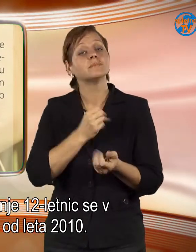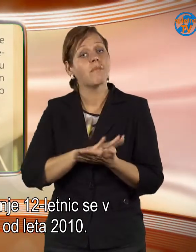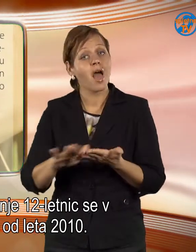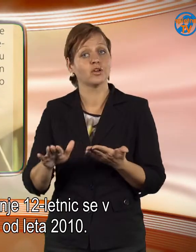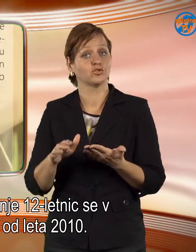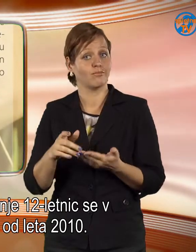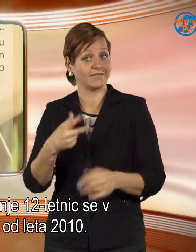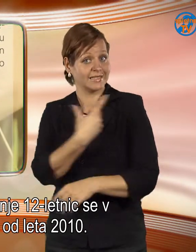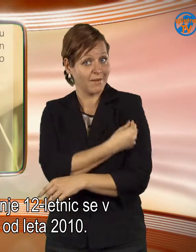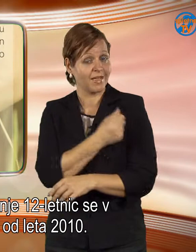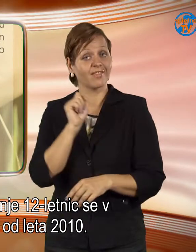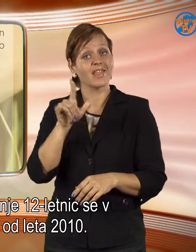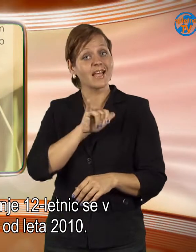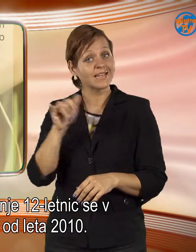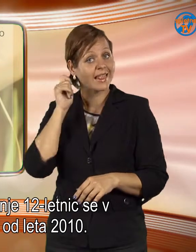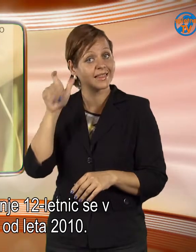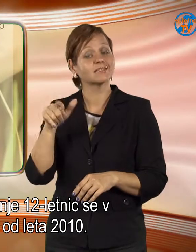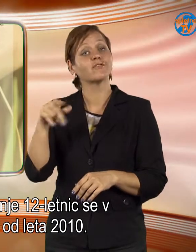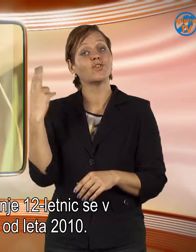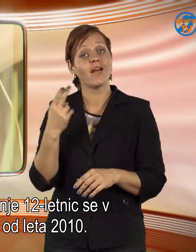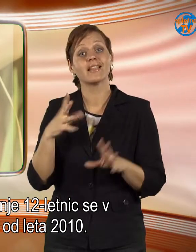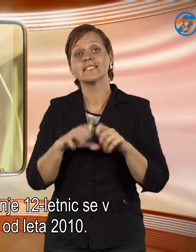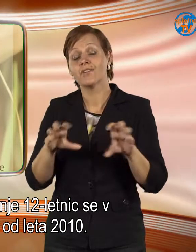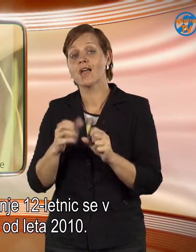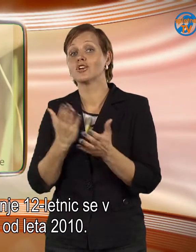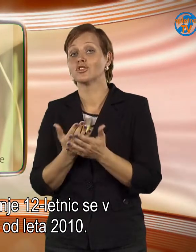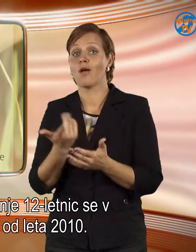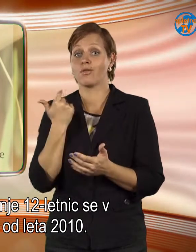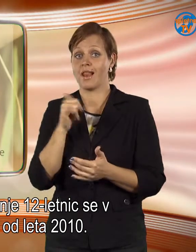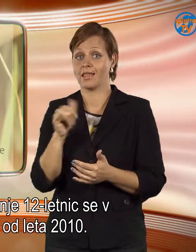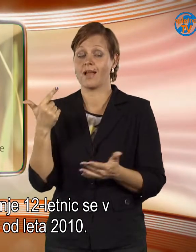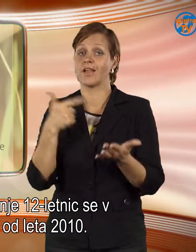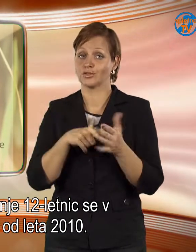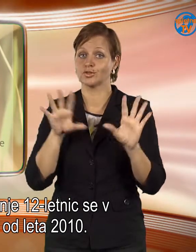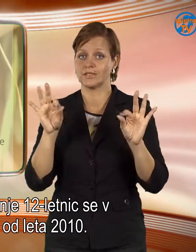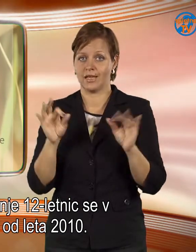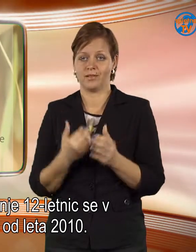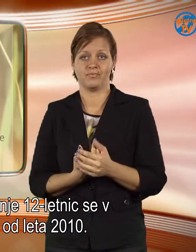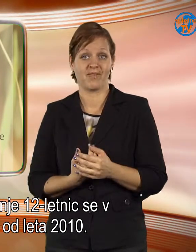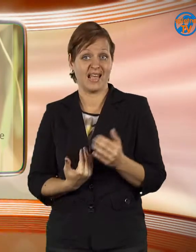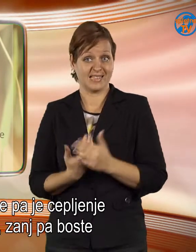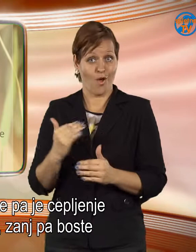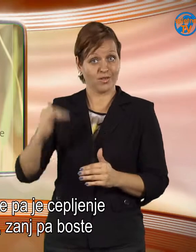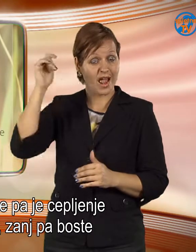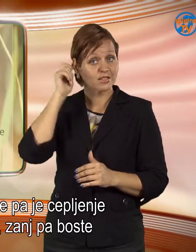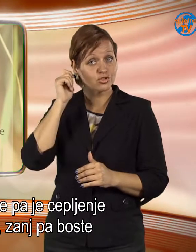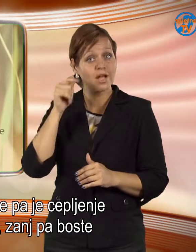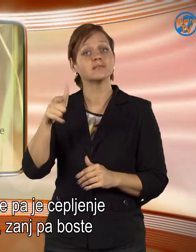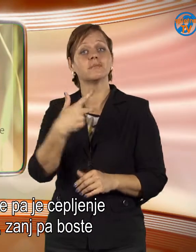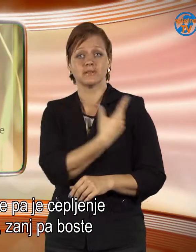Brezplačno cepljenje 12-letnic se v Sloveniji izvaja od leta 2010. Za odrasle ženske pa